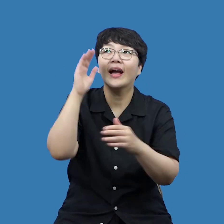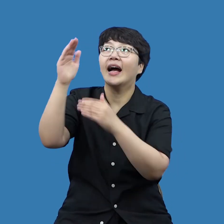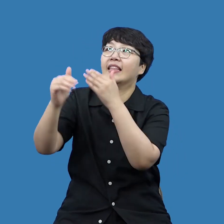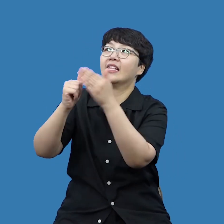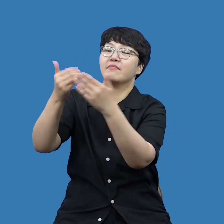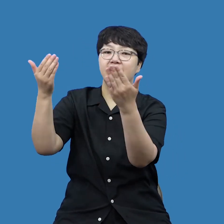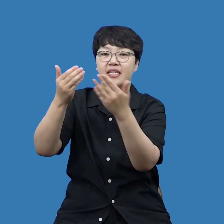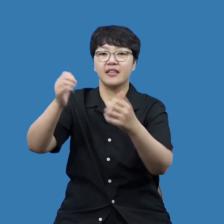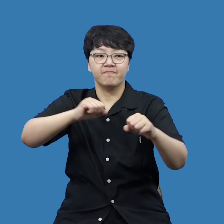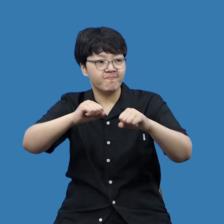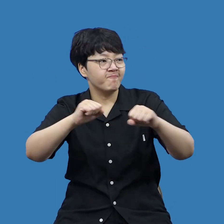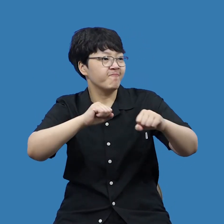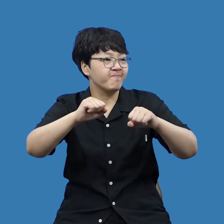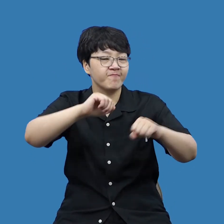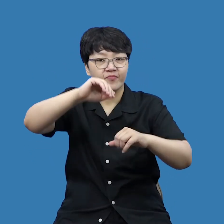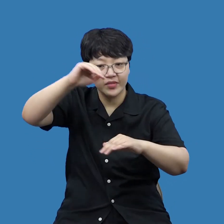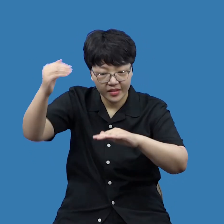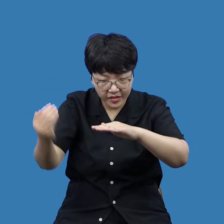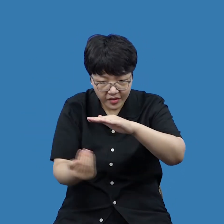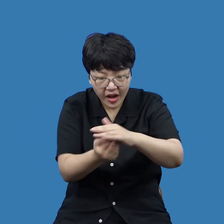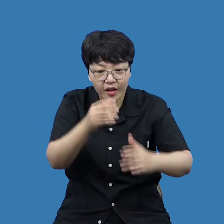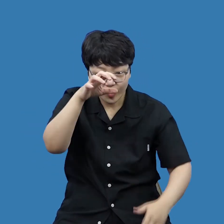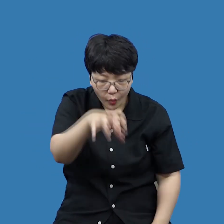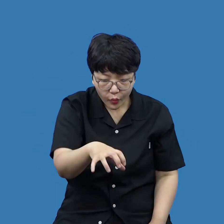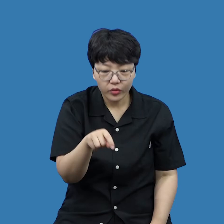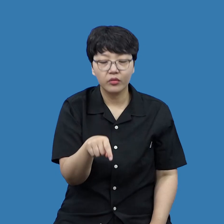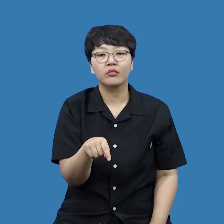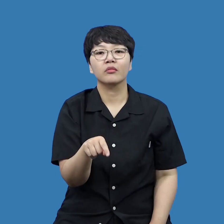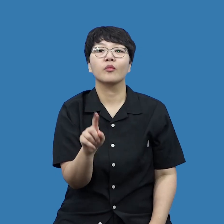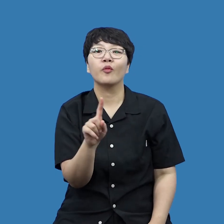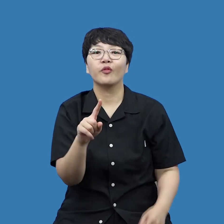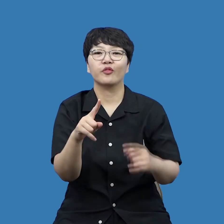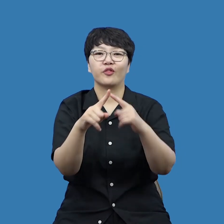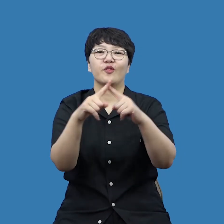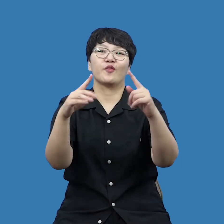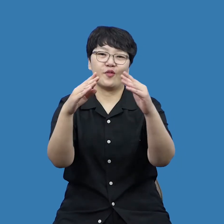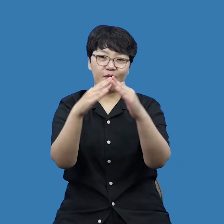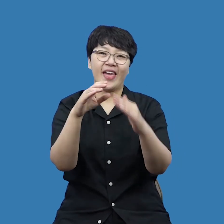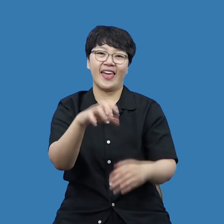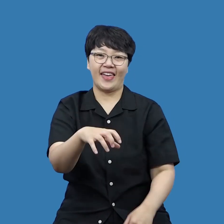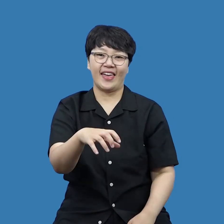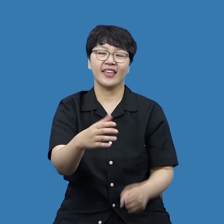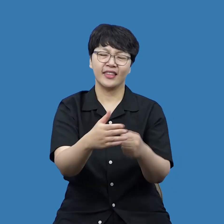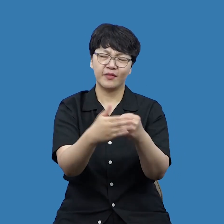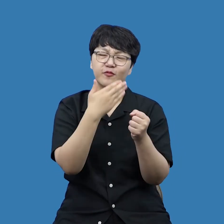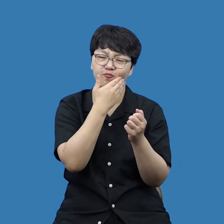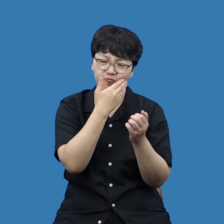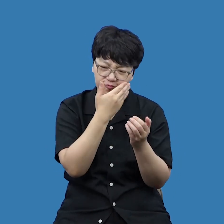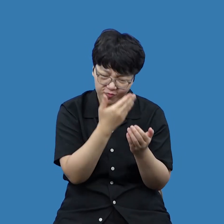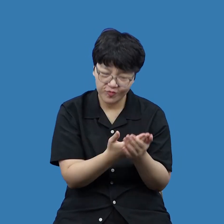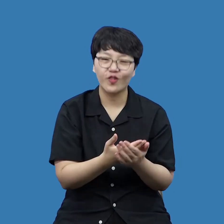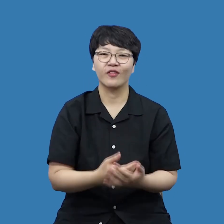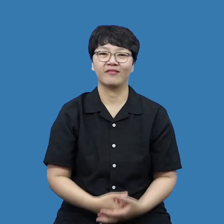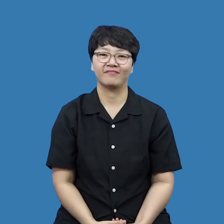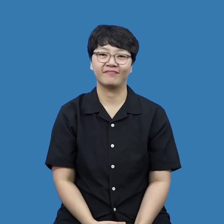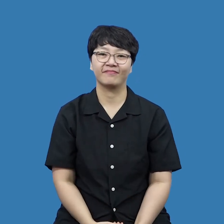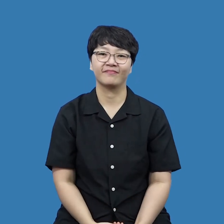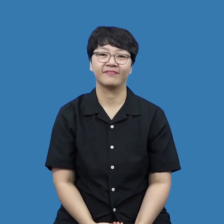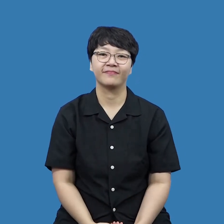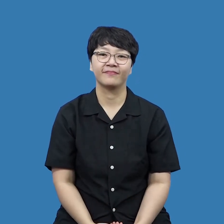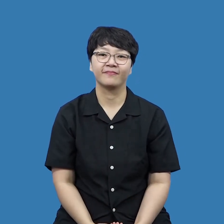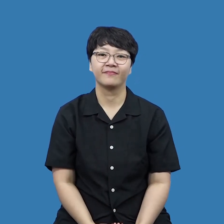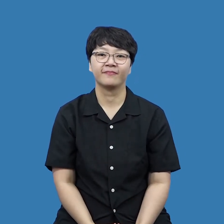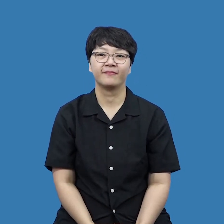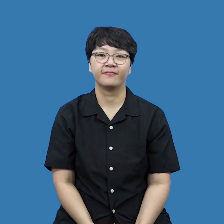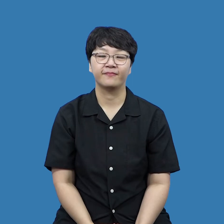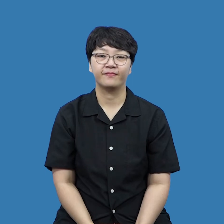통해서 하나님의 나라를 이루어 가야 하는 것입니다. 그래서 교회는 여전히 중요합니다. 아니 훨씬 더 중요합니다. 신약에